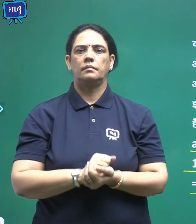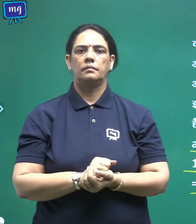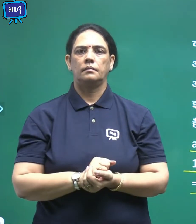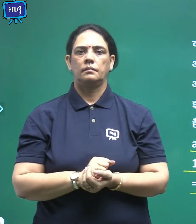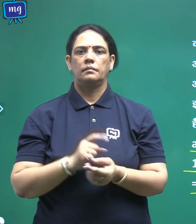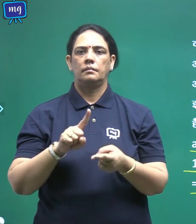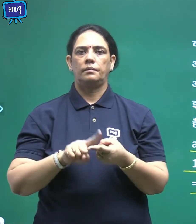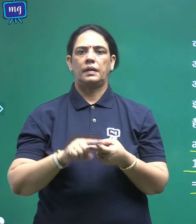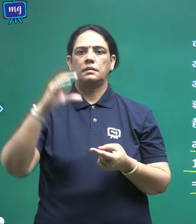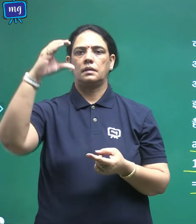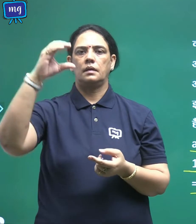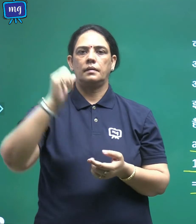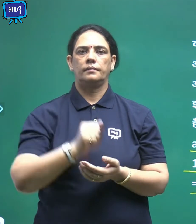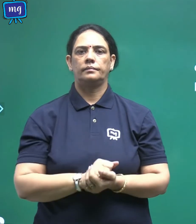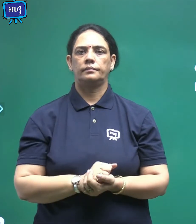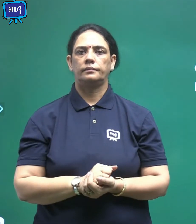प्लस सी,